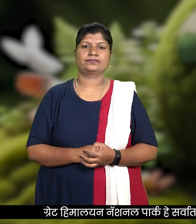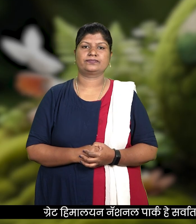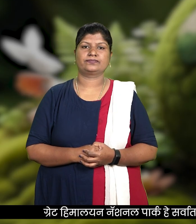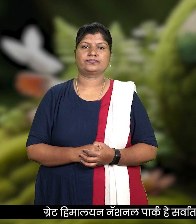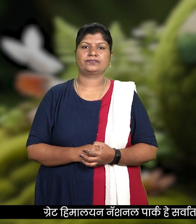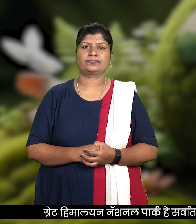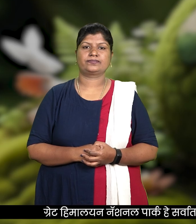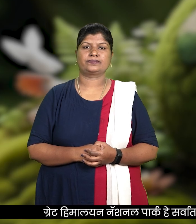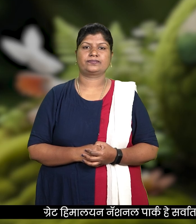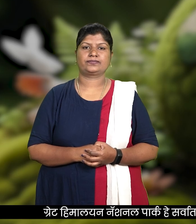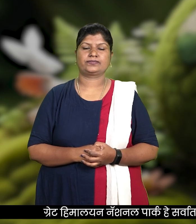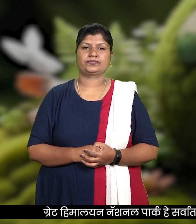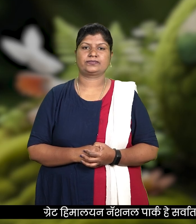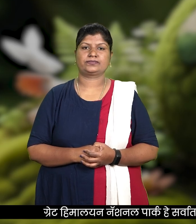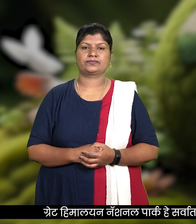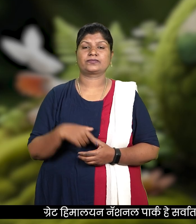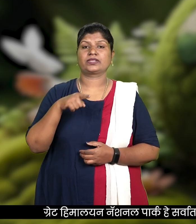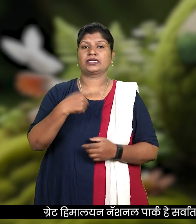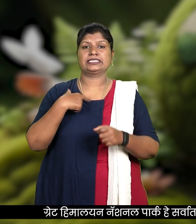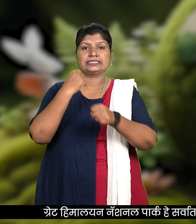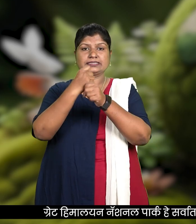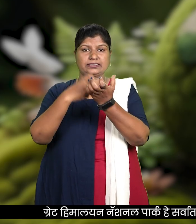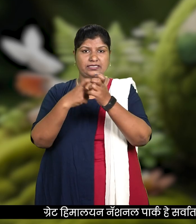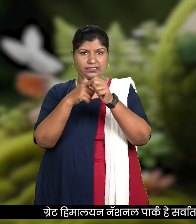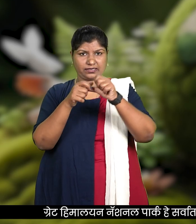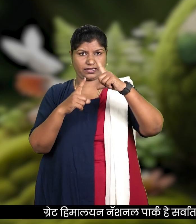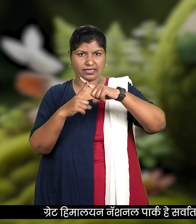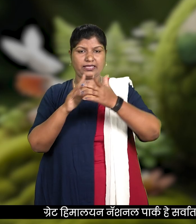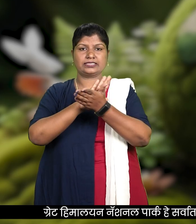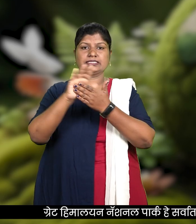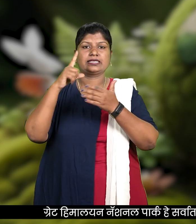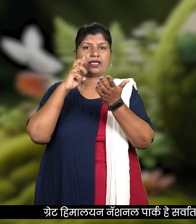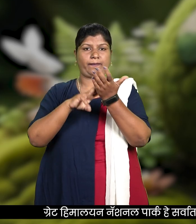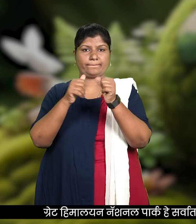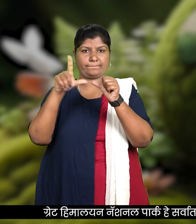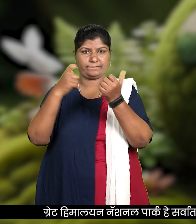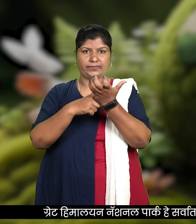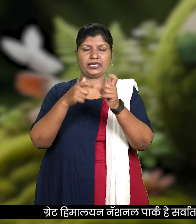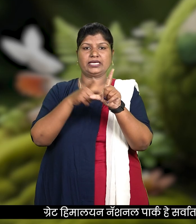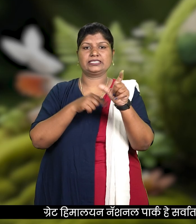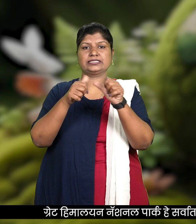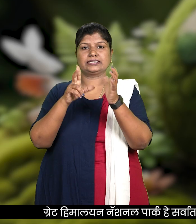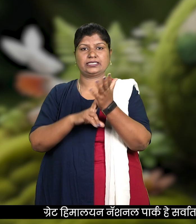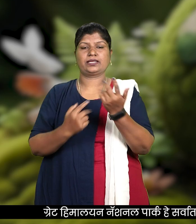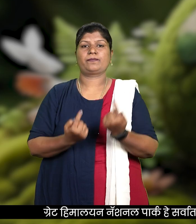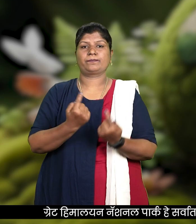ग्रेट हिमालयन नॅशनल पार्क हे सर्वात मोठे अभयारण्य आहे जिथे व्हाईट पॅन्थर या दुर्मिळ